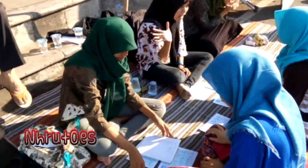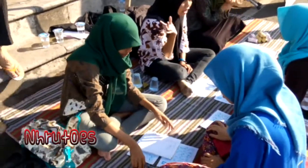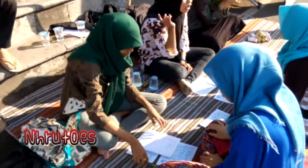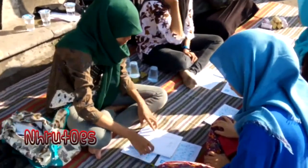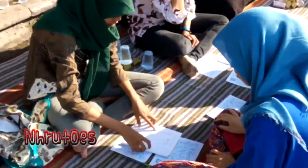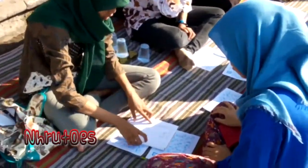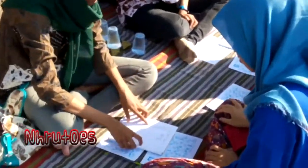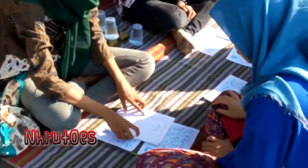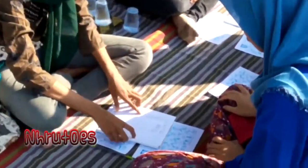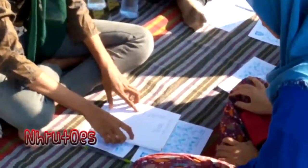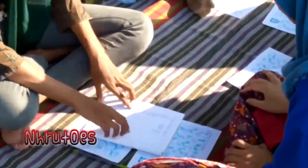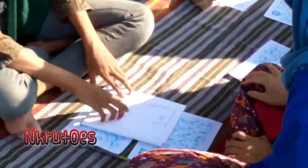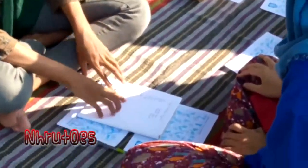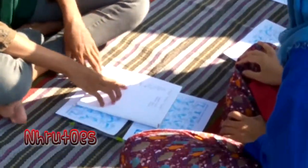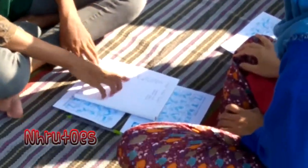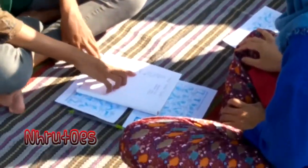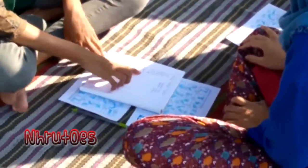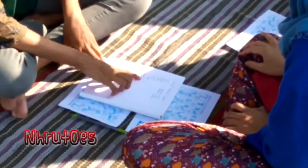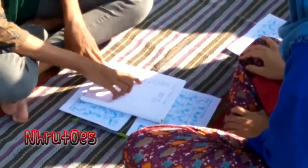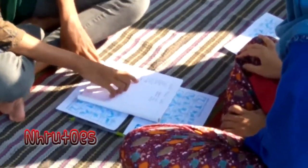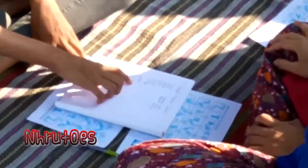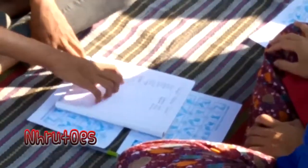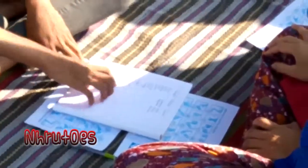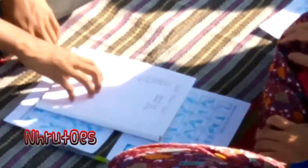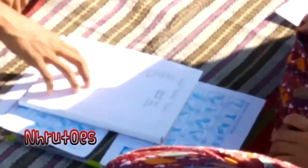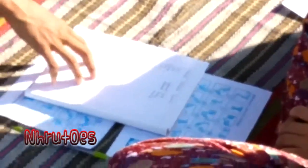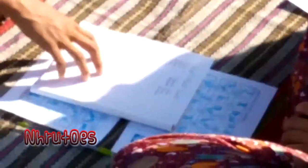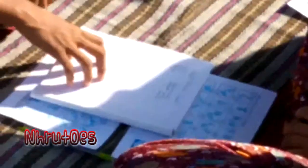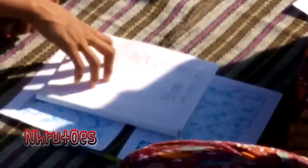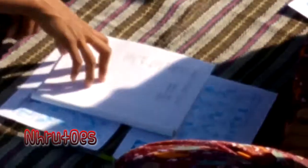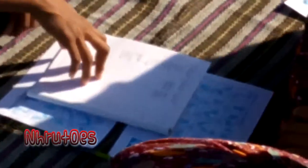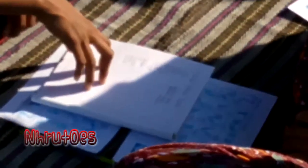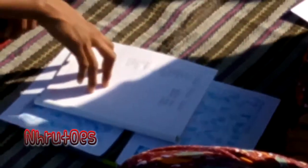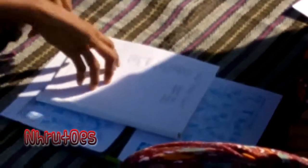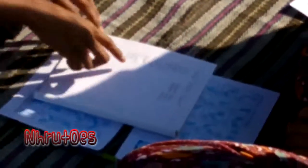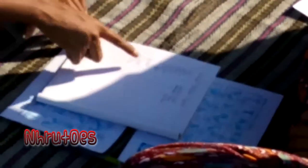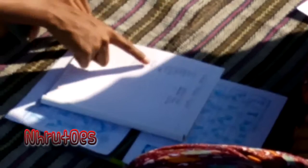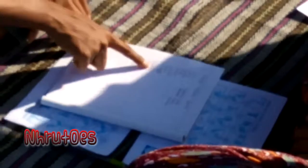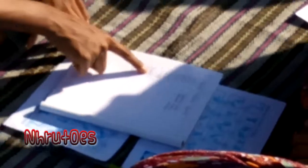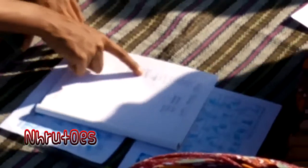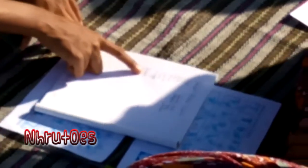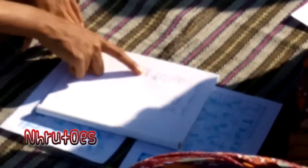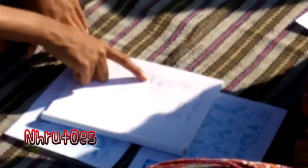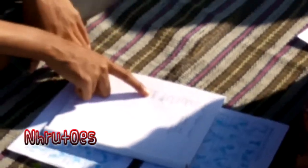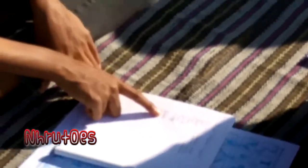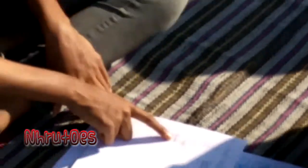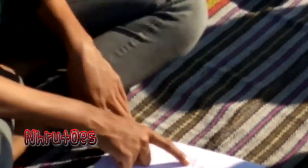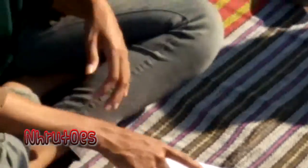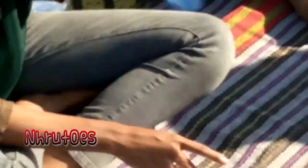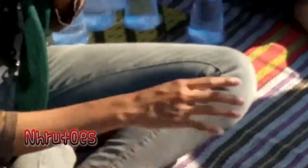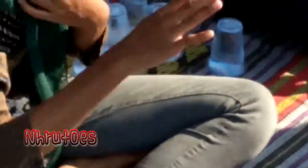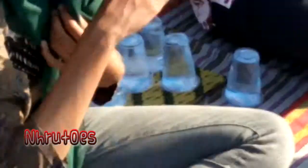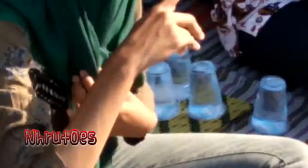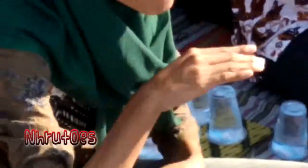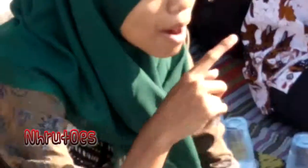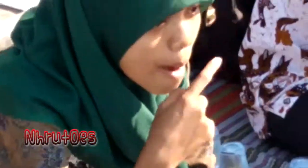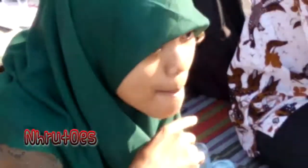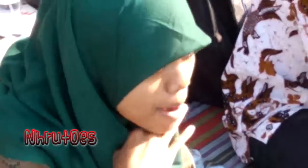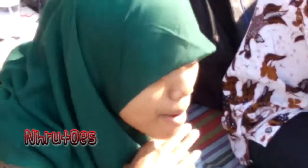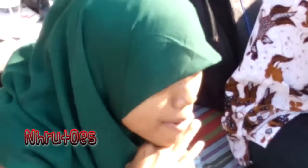Kalau sekarang umurnya mungkin sudah 25 tahun. Jadi waktu saya itu meninggal di umur 14 tahun.